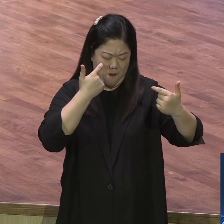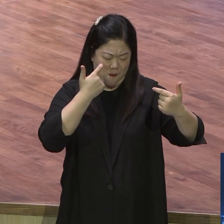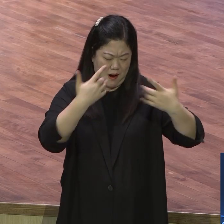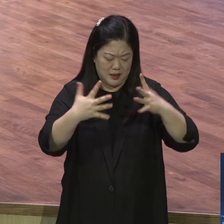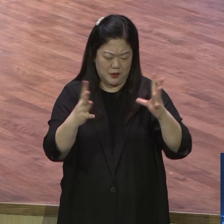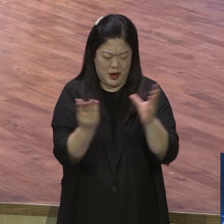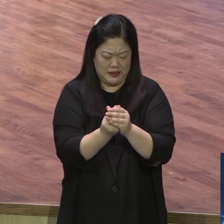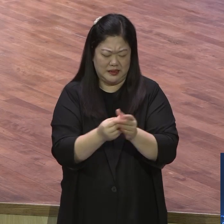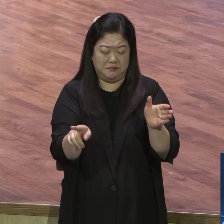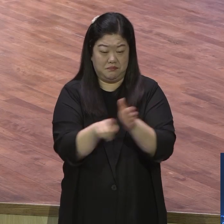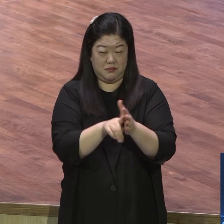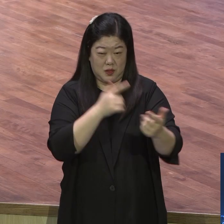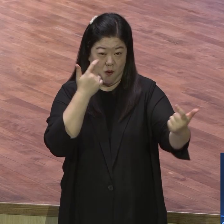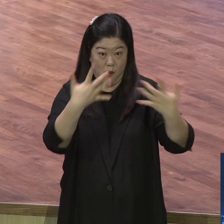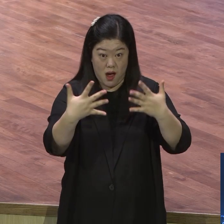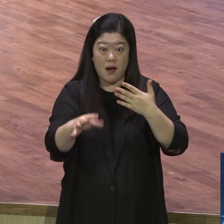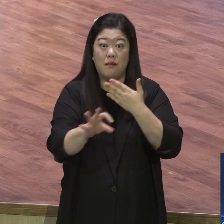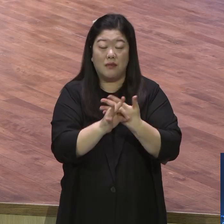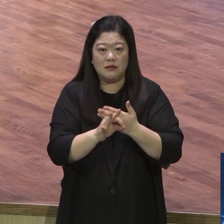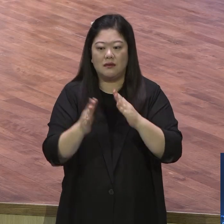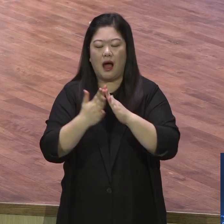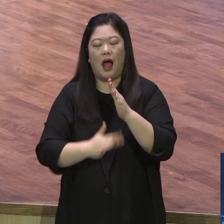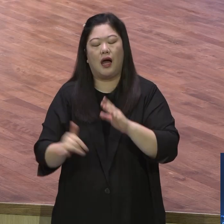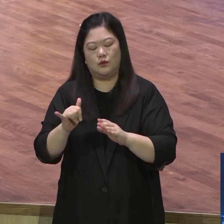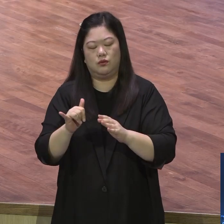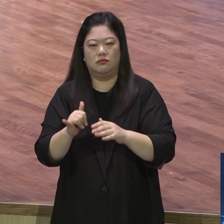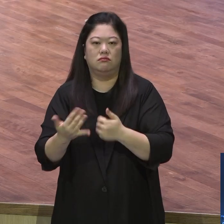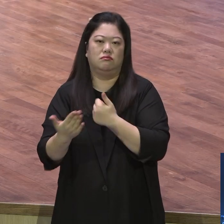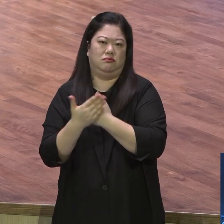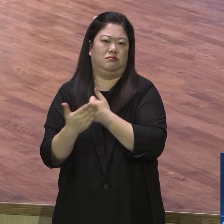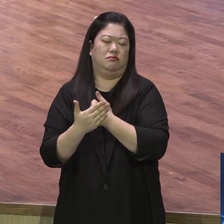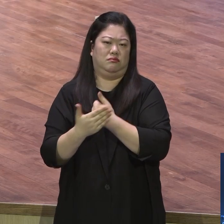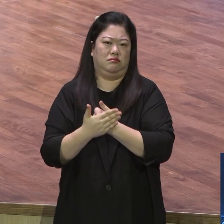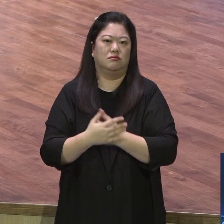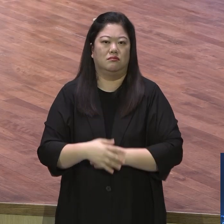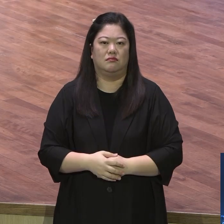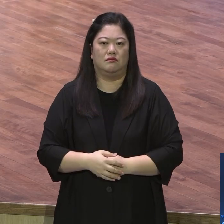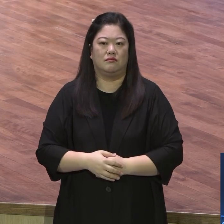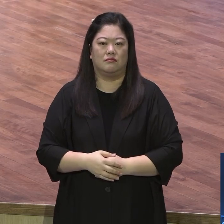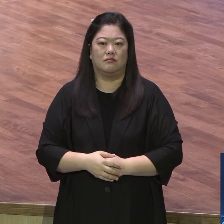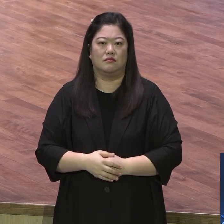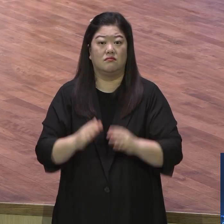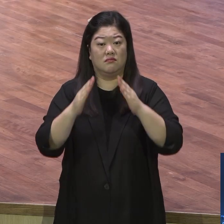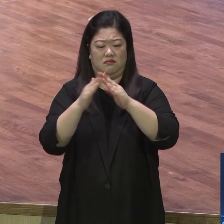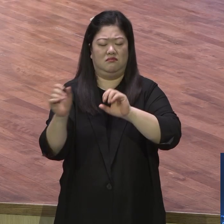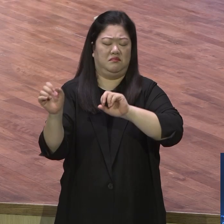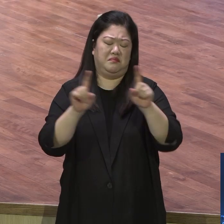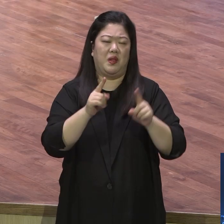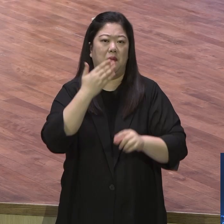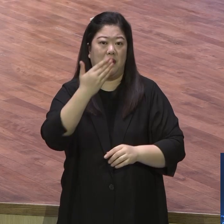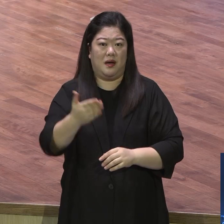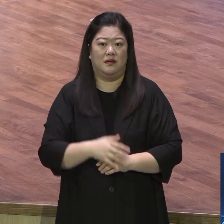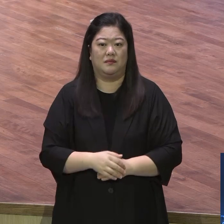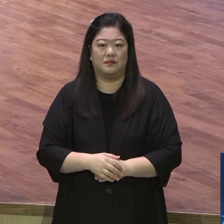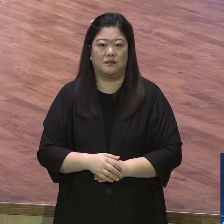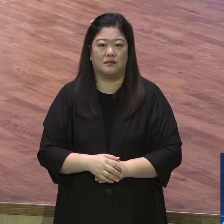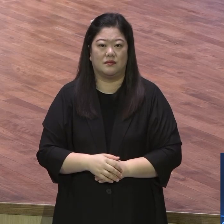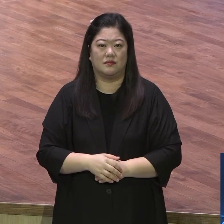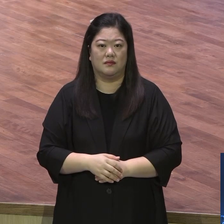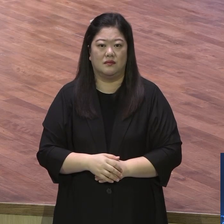믿으니까 다 대강 되는 거예요 그러니까 절대 믿음 가졌다 그 집은 살게 돼 있어요 시간